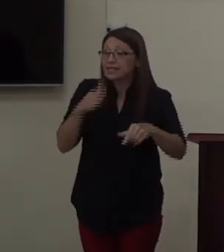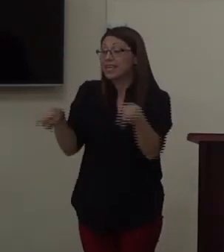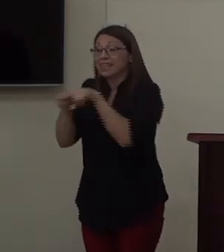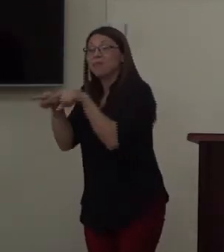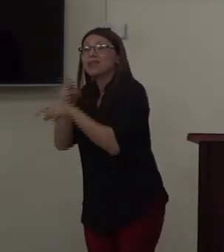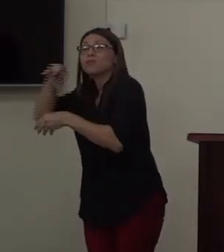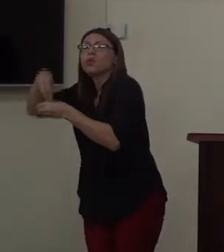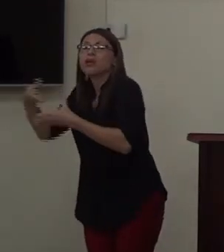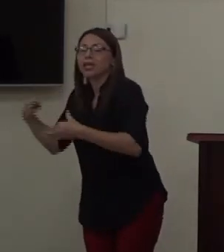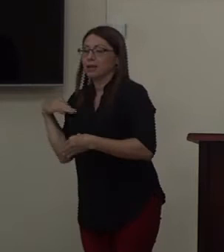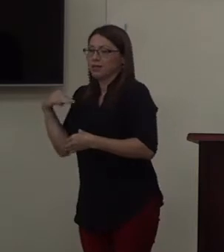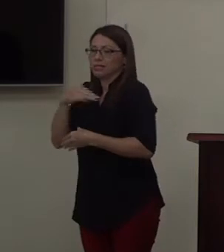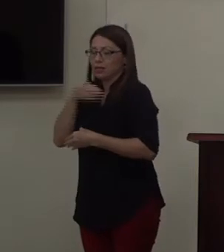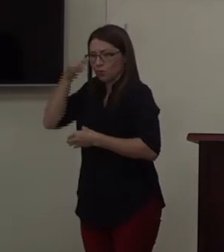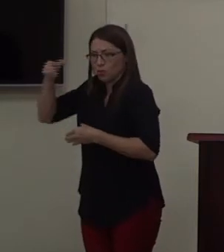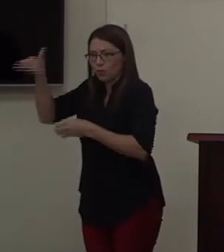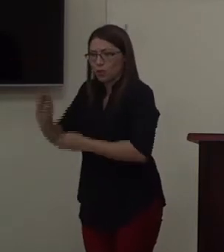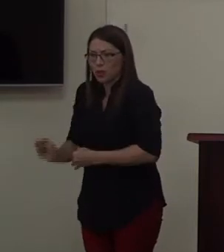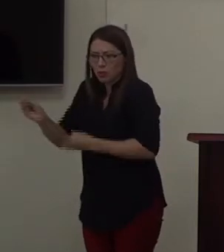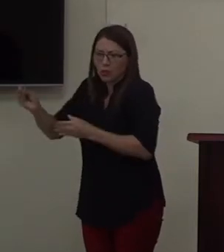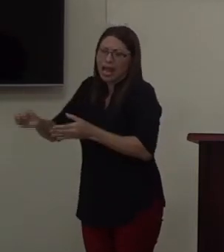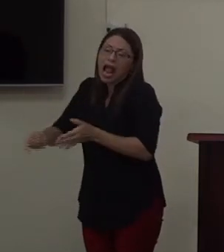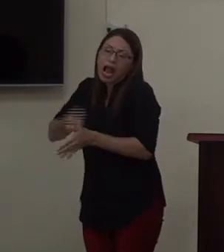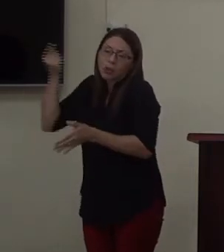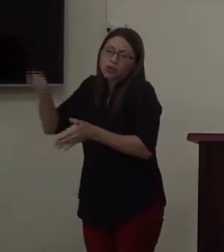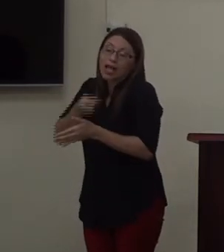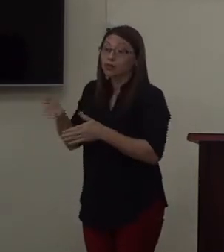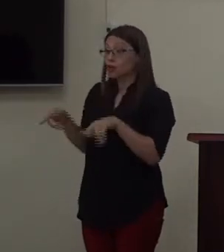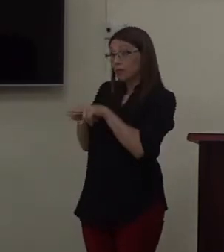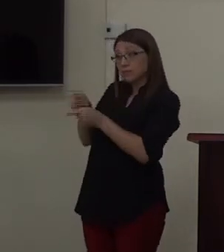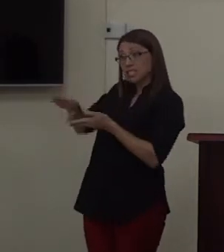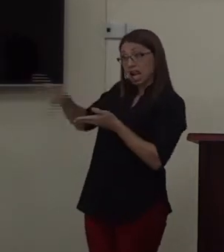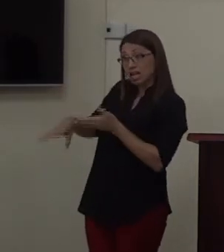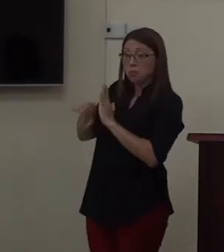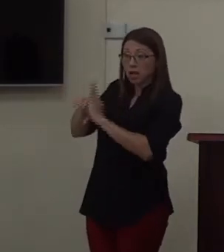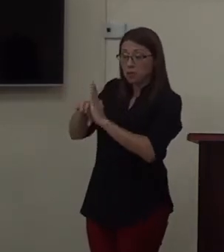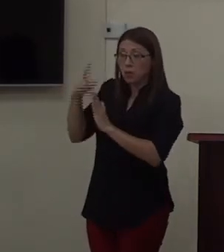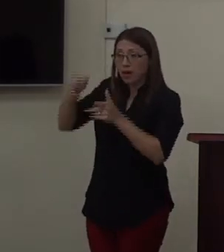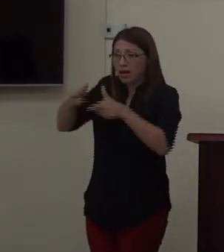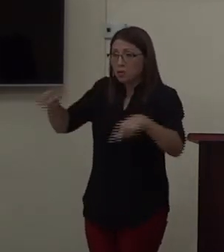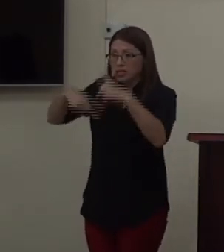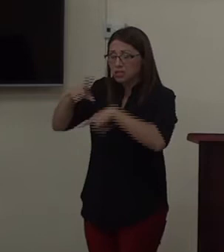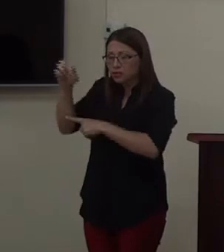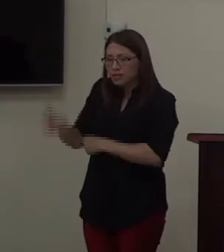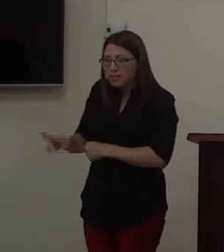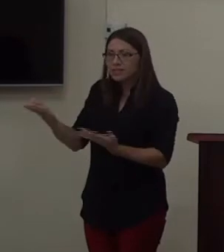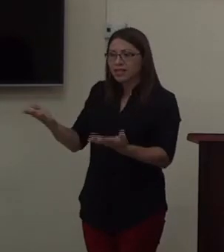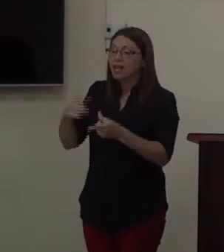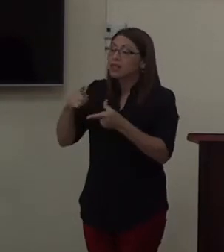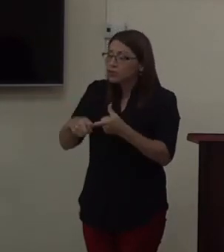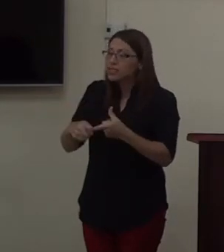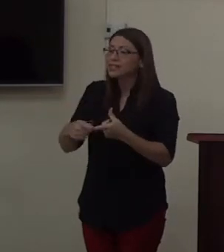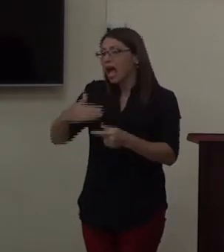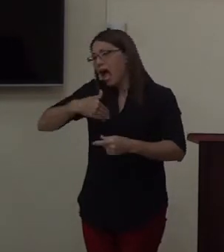el Ministerio de Cultura y Juventud, en algunos casos, ¿verdad? El SENARE, por ejemplo, para la lengua de señas costarricense. Entonces, hay